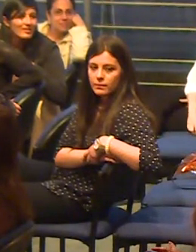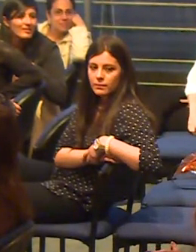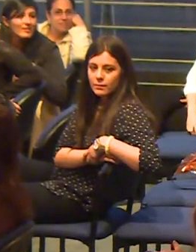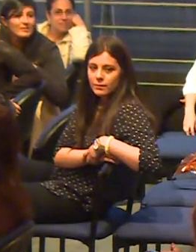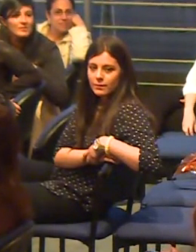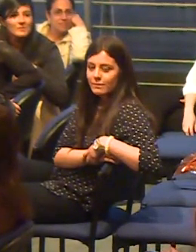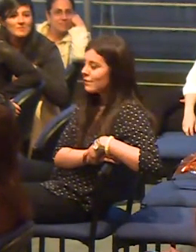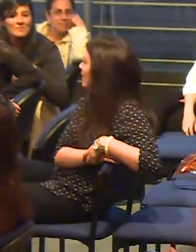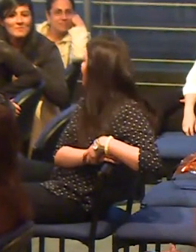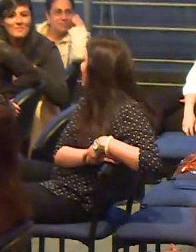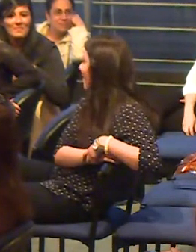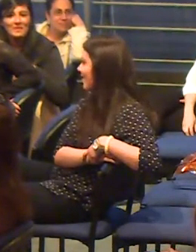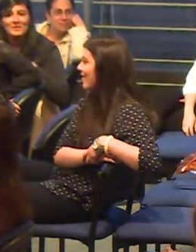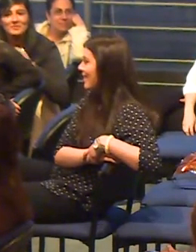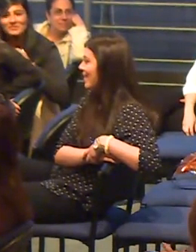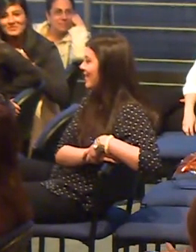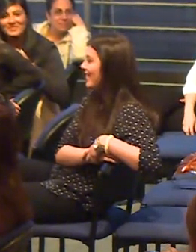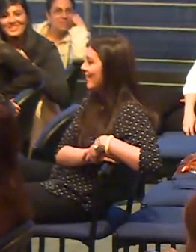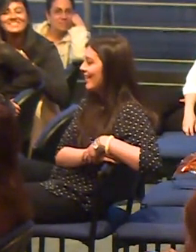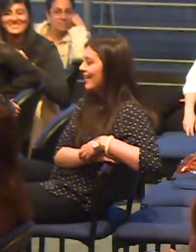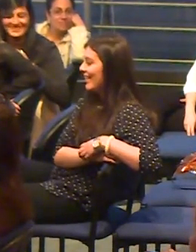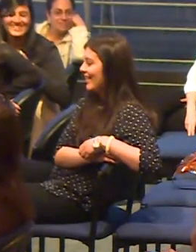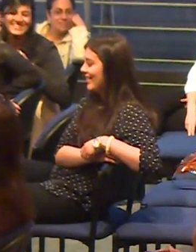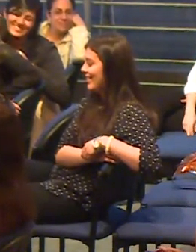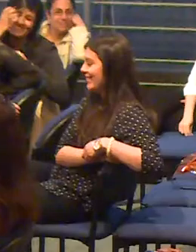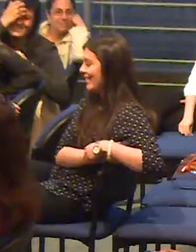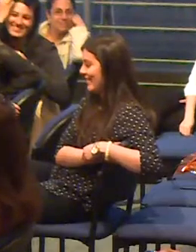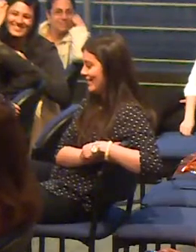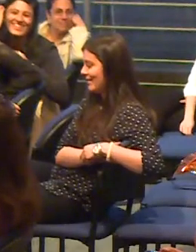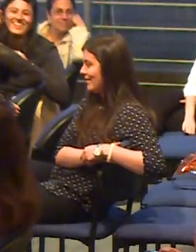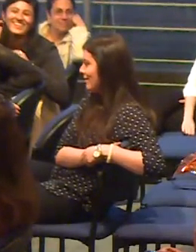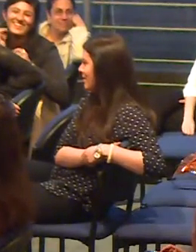o no recuerdo qué es lo sentir, es bueno.